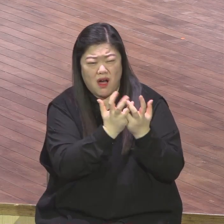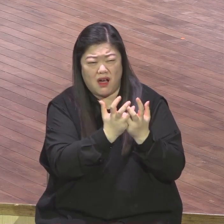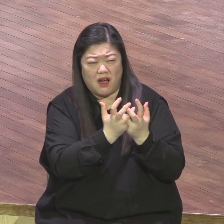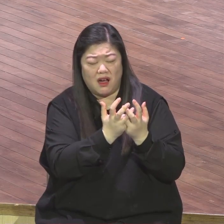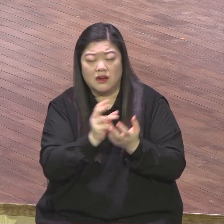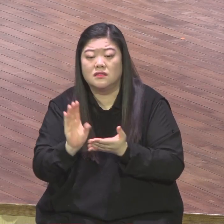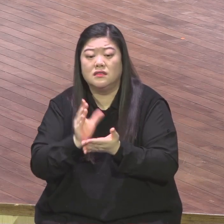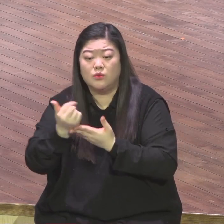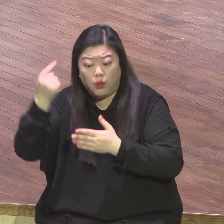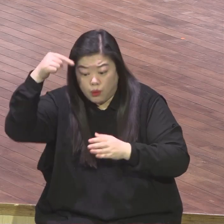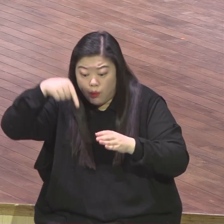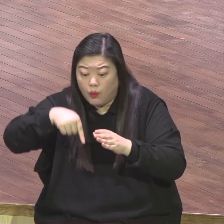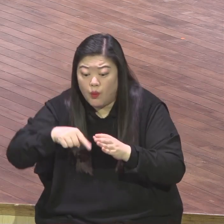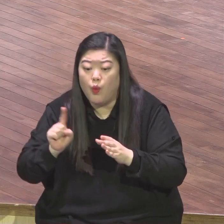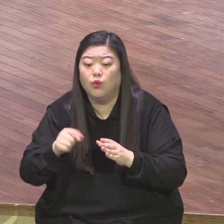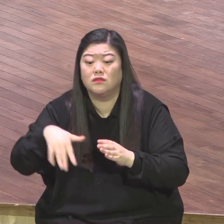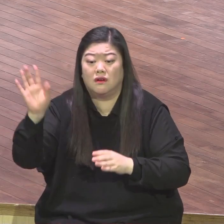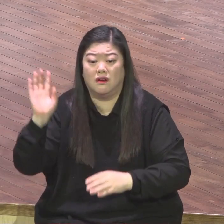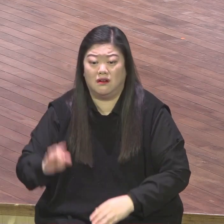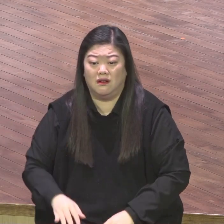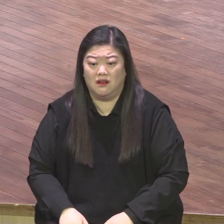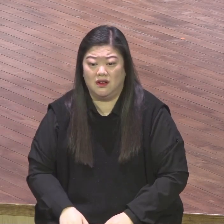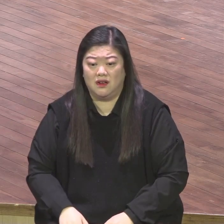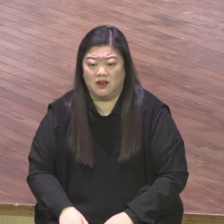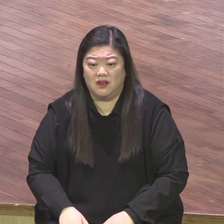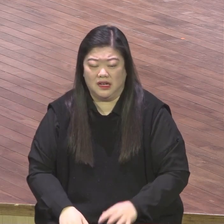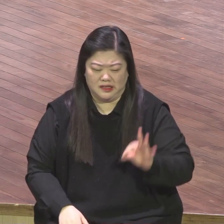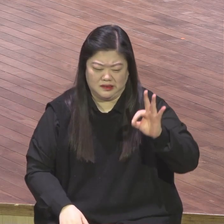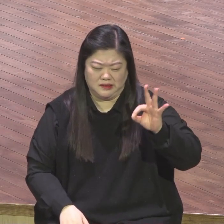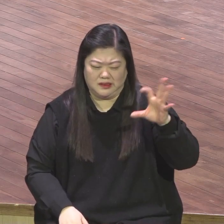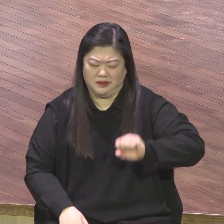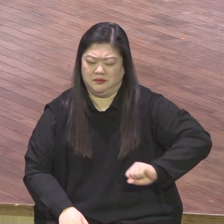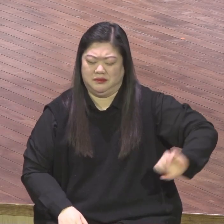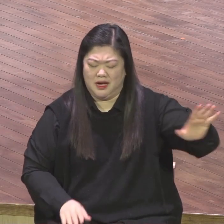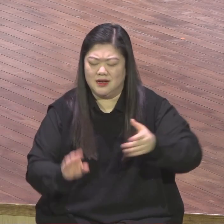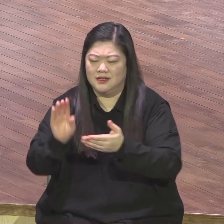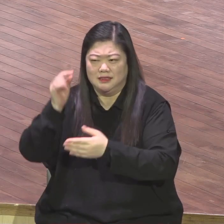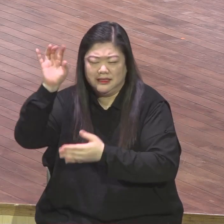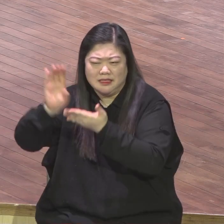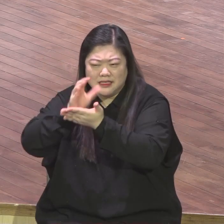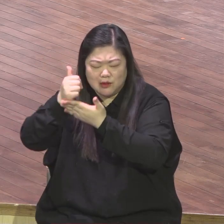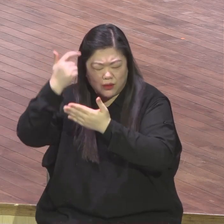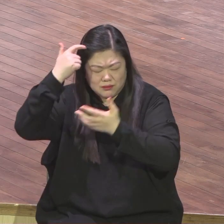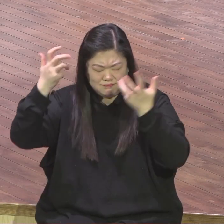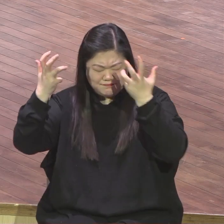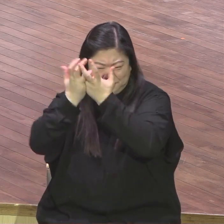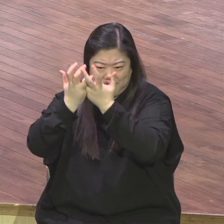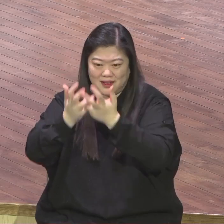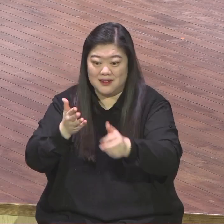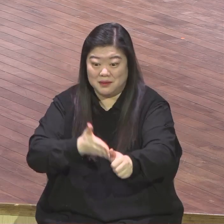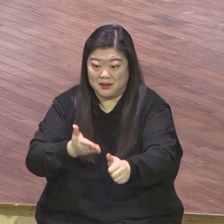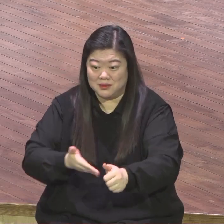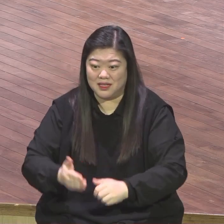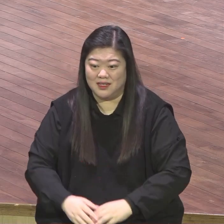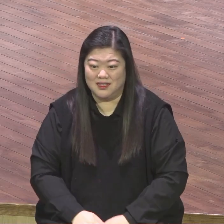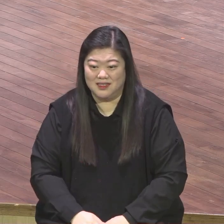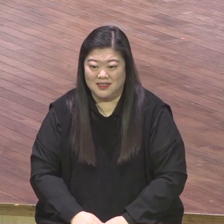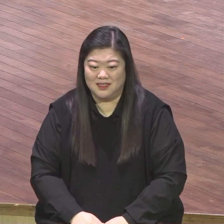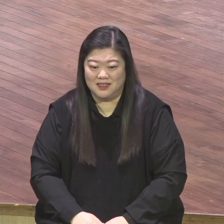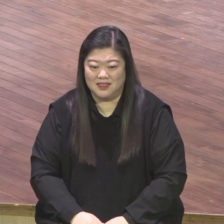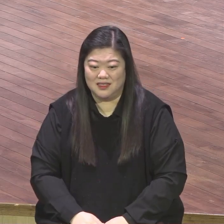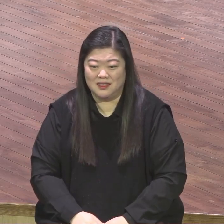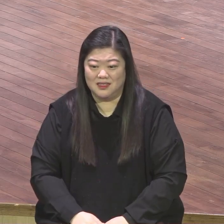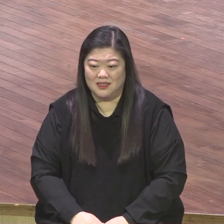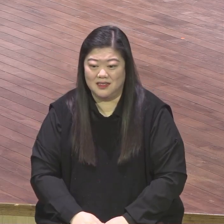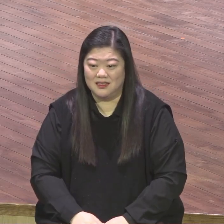오늘부터 그리스도 예수께 잡힌 삶을 살게 하여 주옵소서. 돈에 잡히지 말고 그까짓 거 서론 그거 있다 없어질